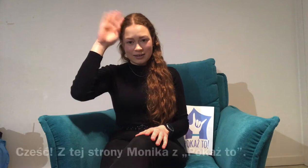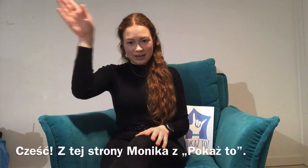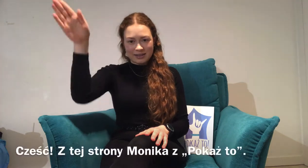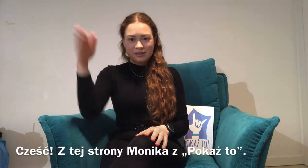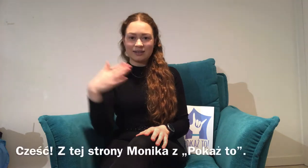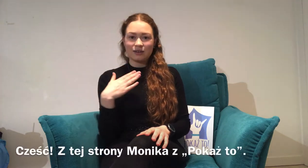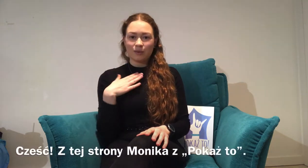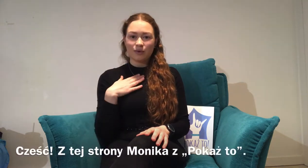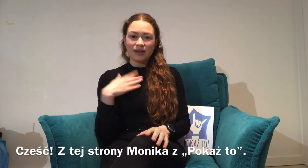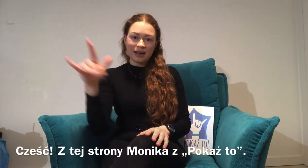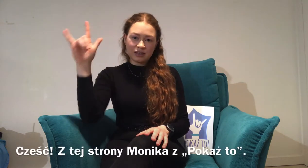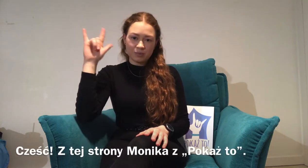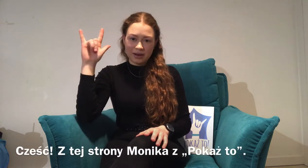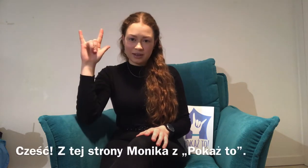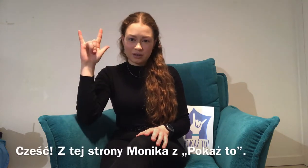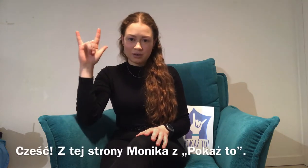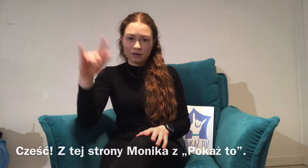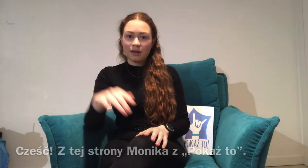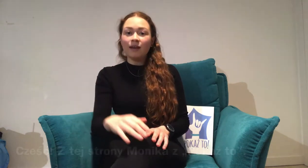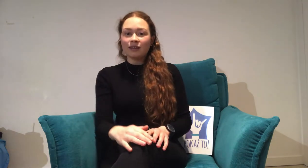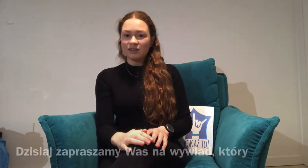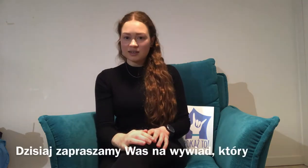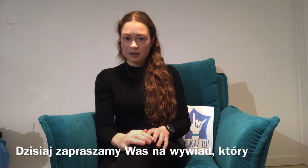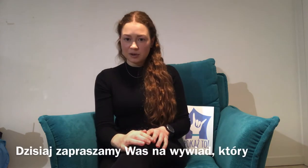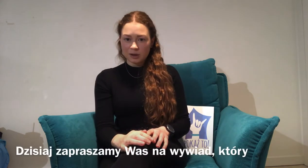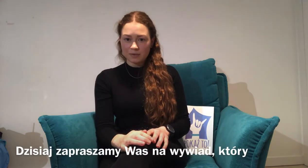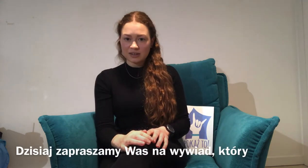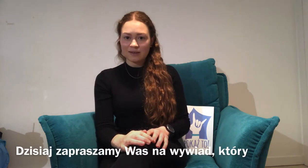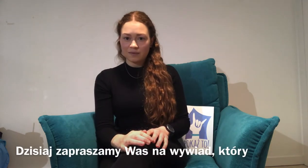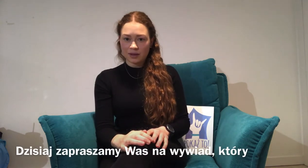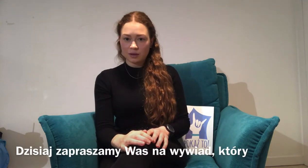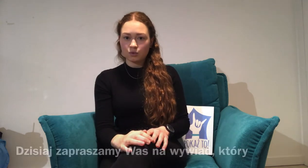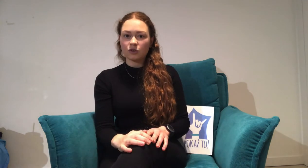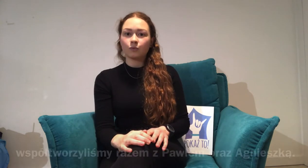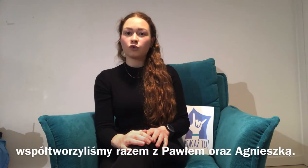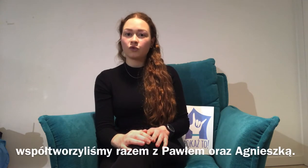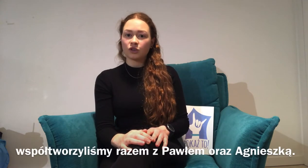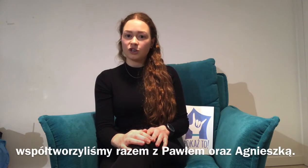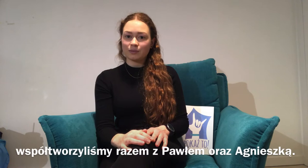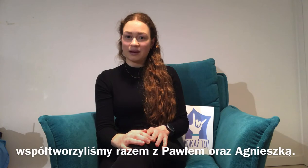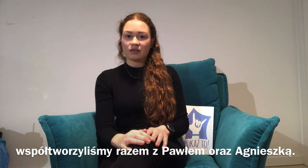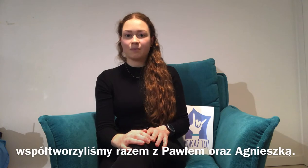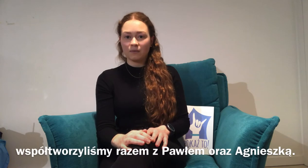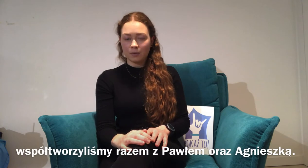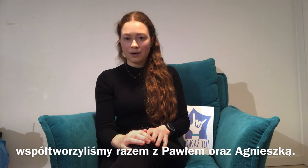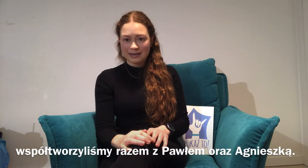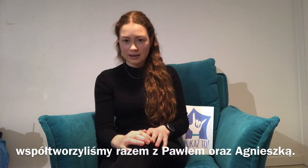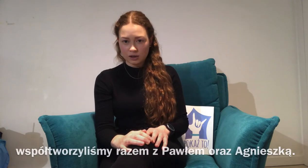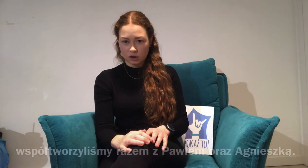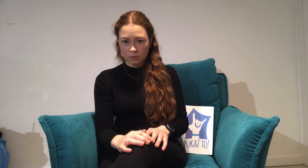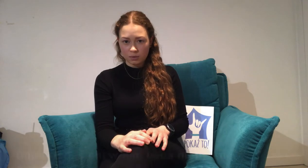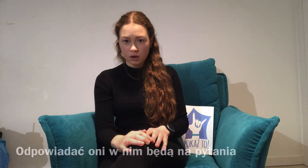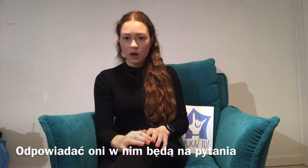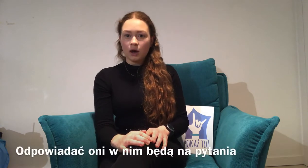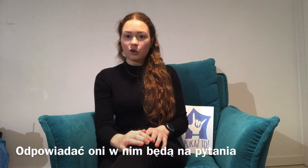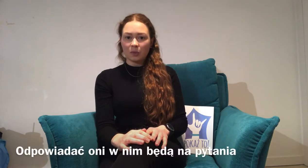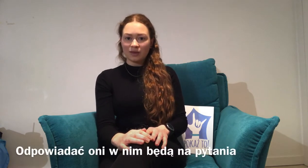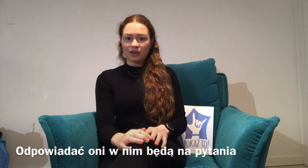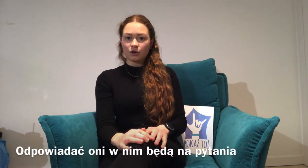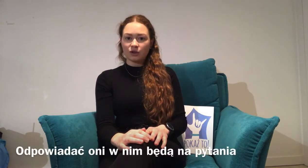Cześć, z tej strony Monika z Pokaż To. Dzisiaj zapraszamy Was na wywiad, który współtworzyliśmy razem z Pawłem oraz Agnieszką. Odpowiadać oni w nim